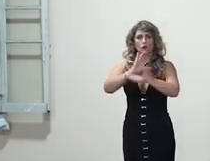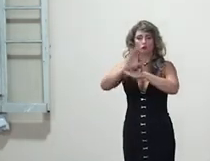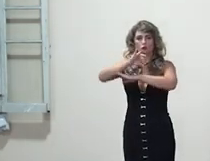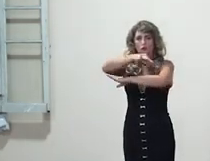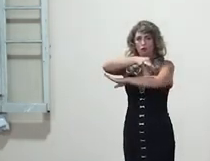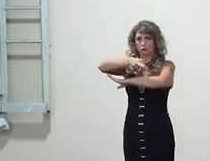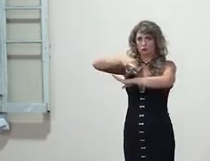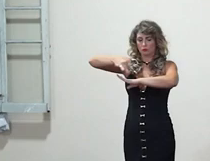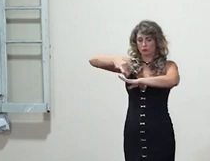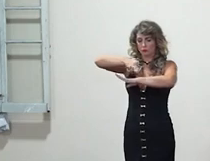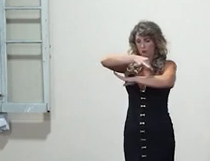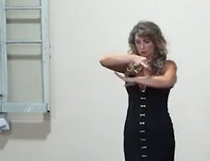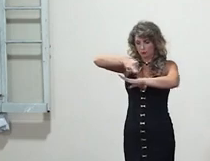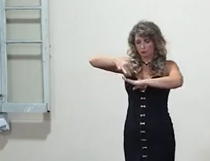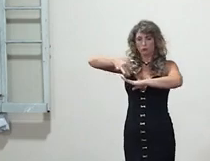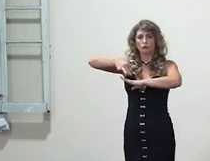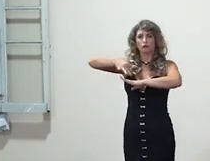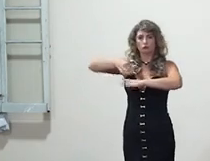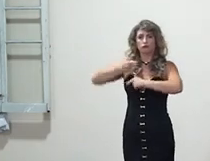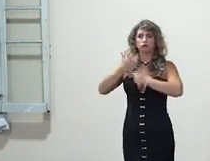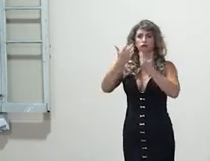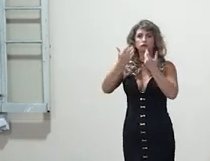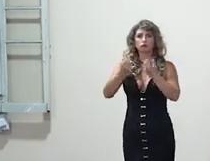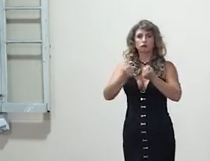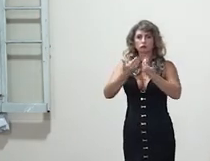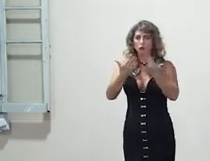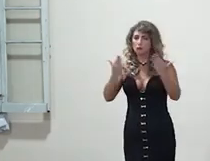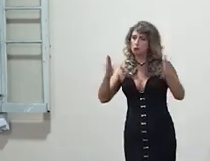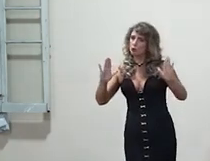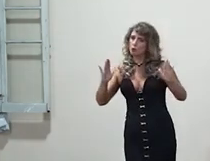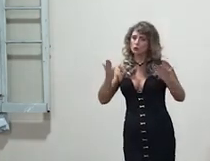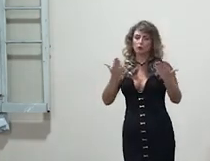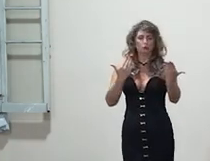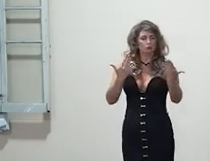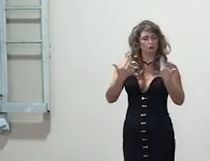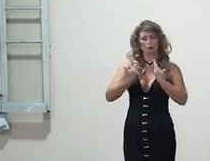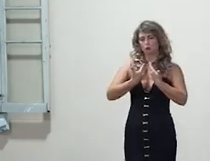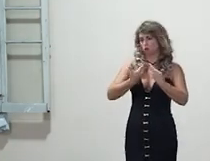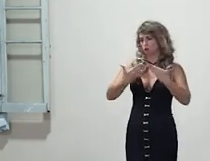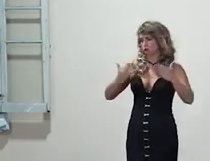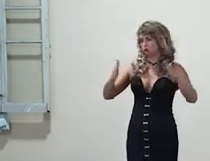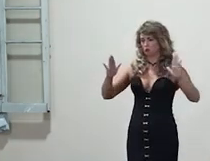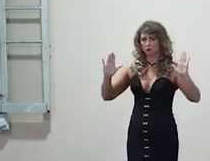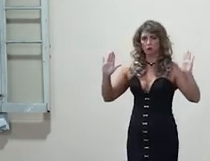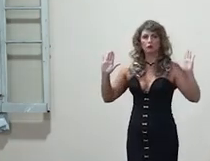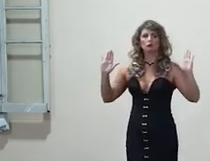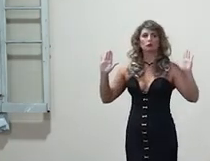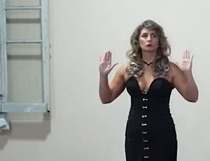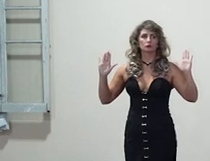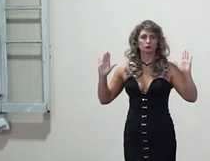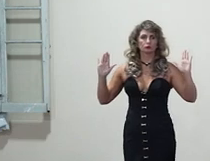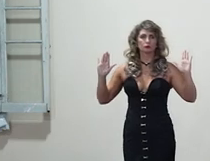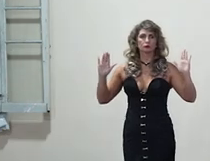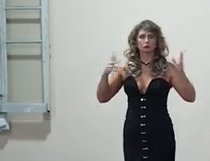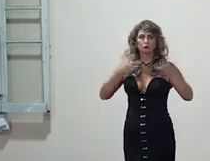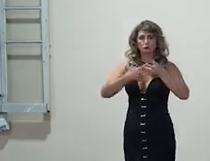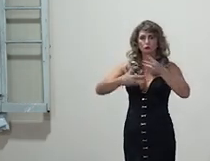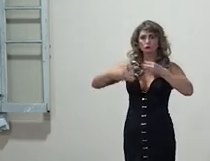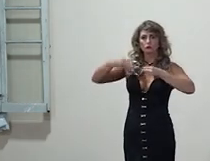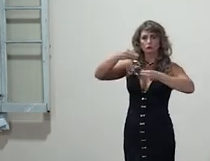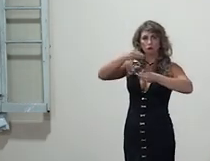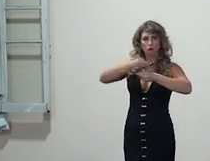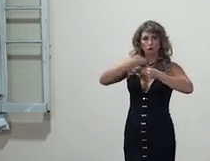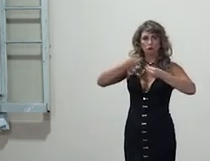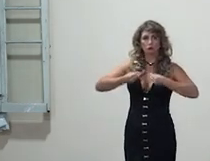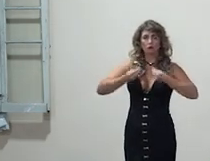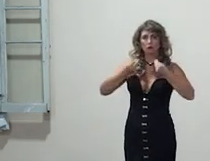arquitetura, se propôs, abriu as portas totalmente, inclusive cedendo